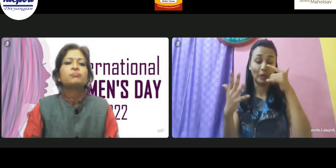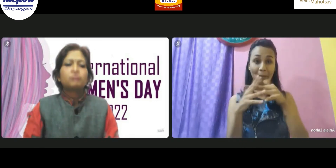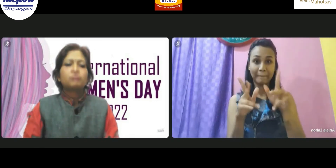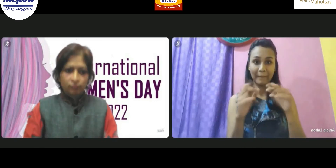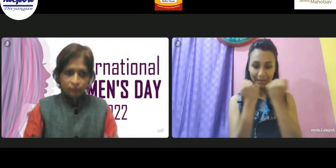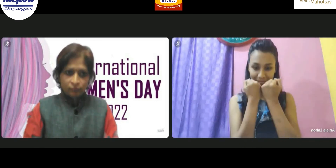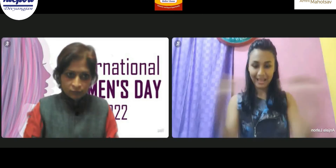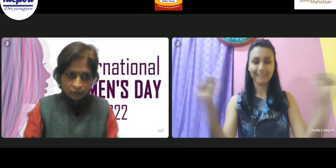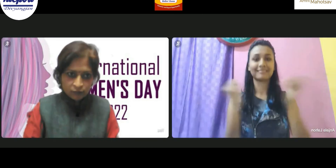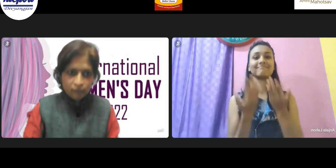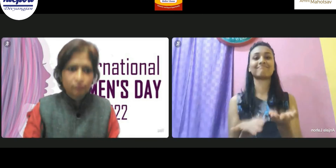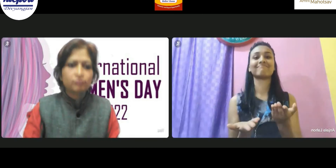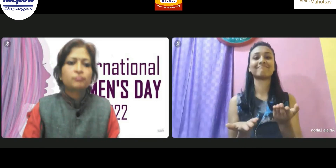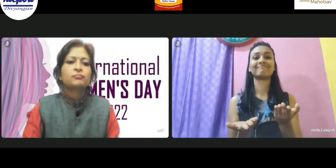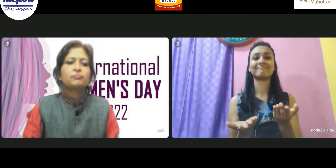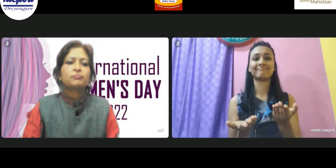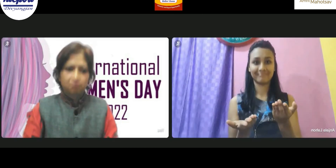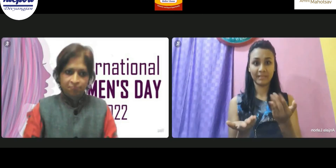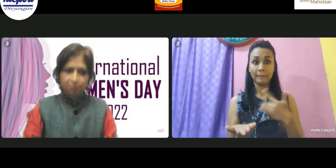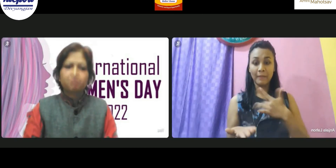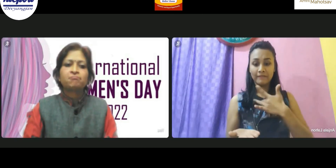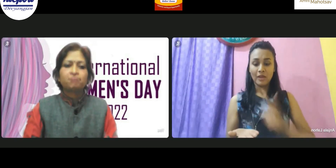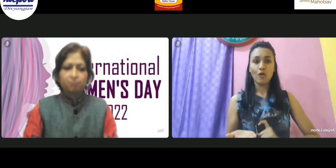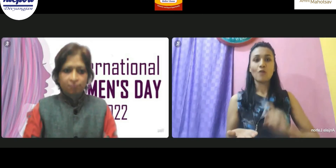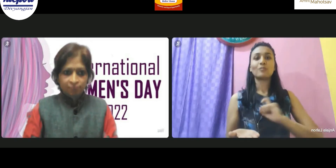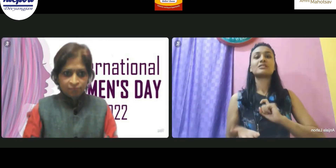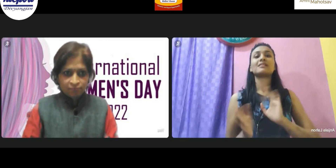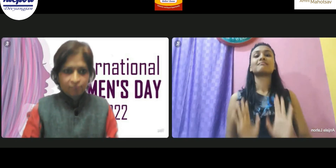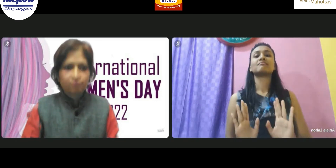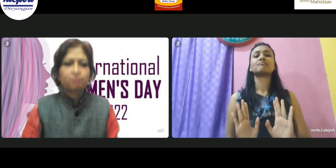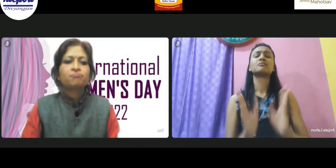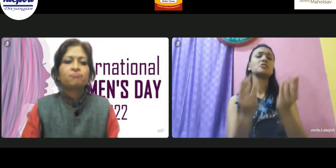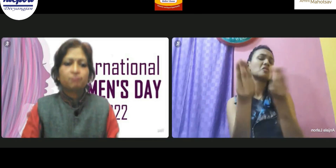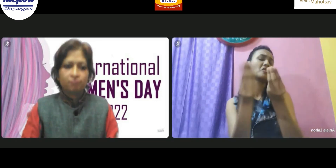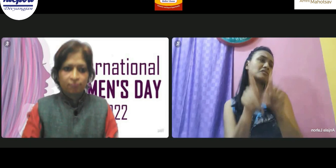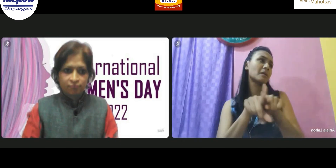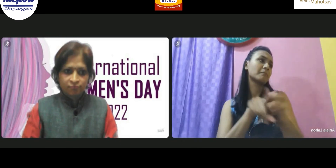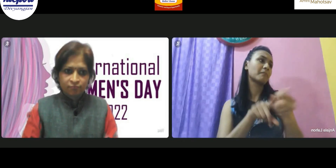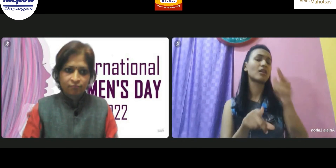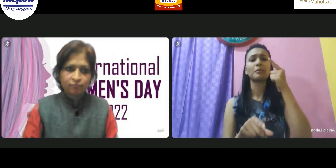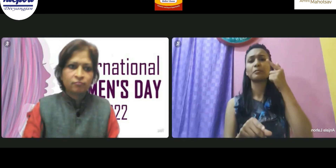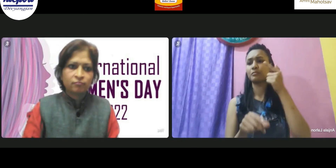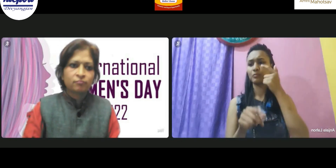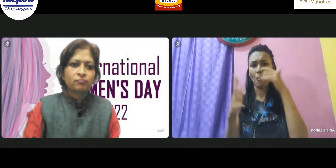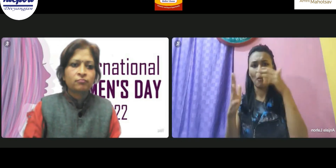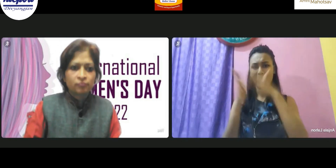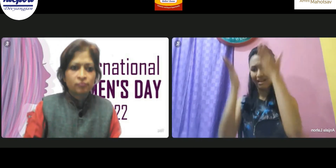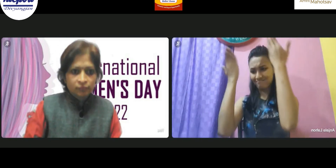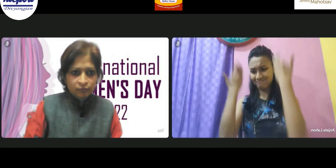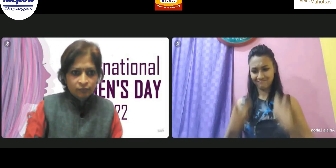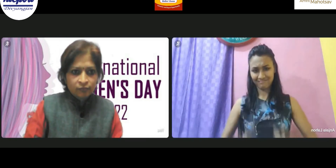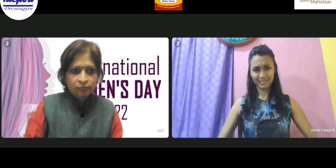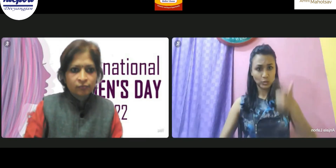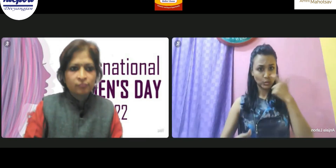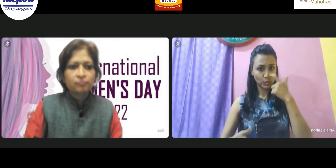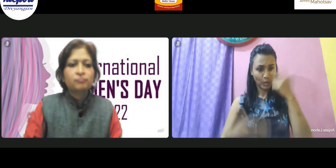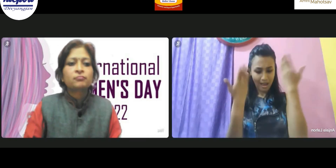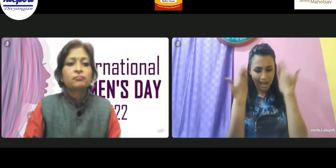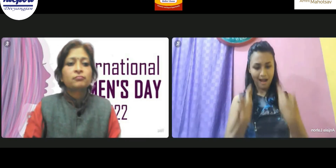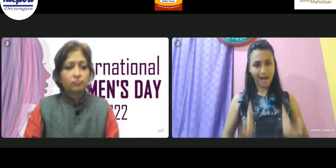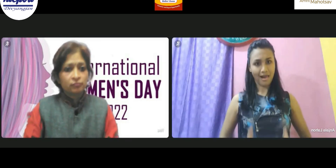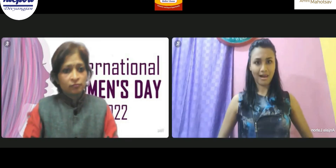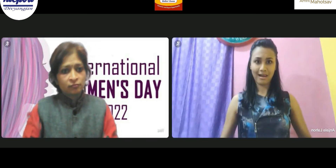नहीं हैं। तो मैं चाहती हूँ कि महिलाओं को भी ये आजादी प्राप्त हो, उन्हें अपने अधिकारों के बारे में जानकारी